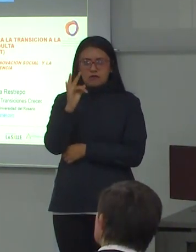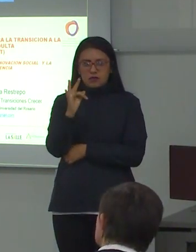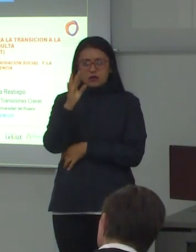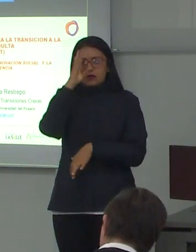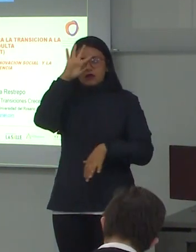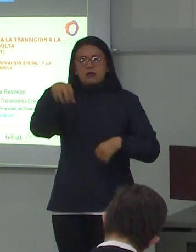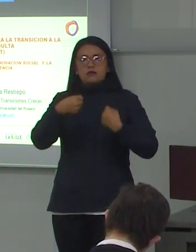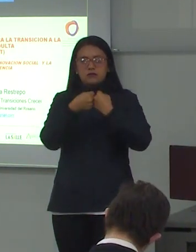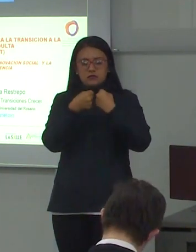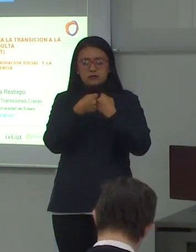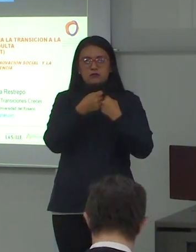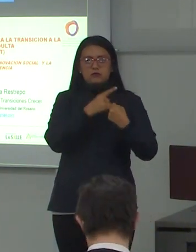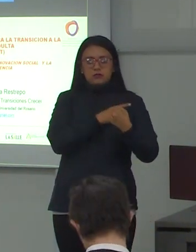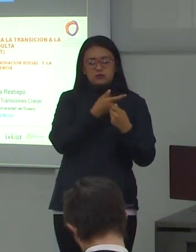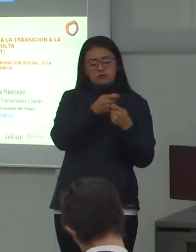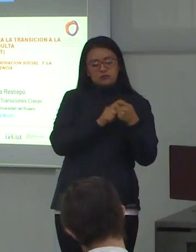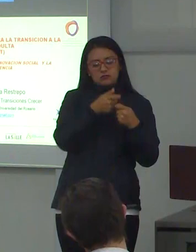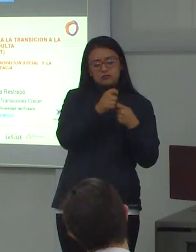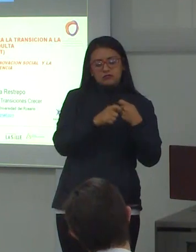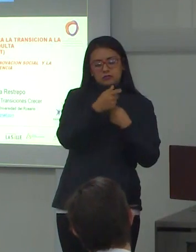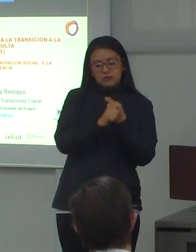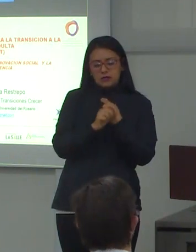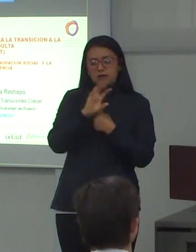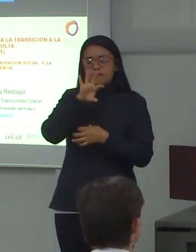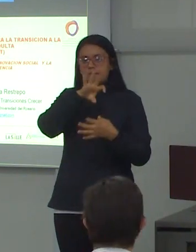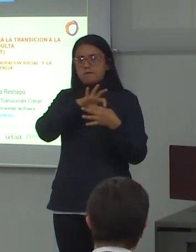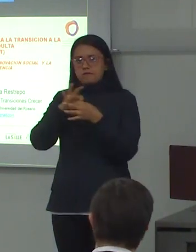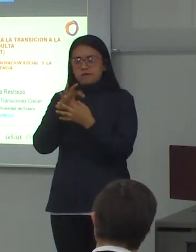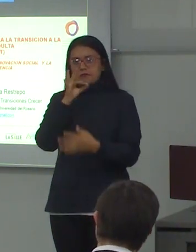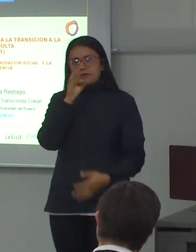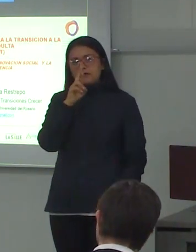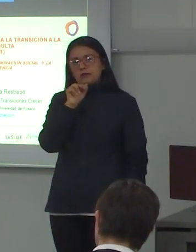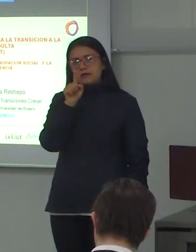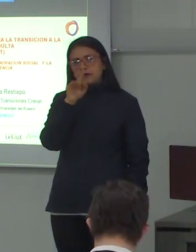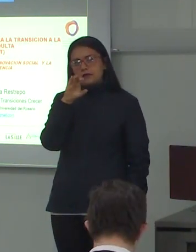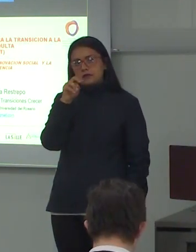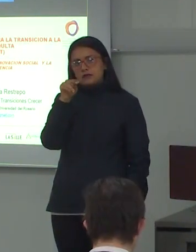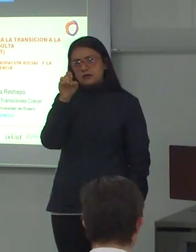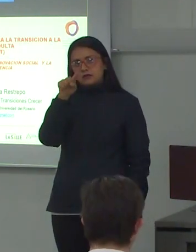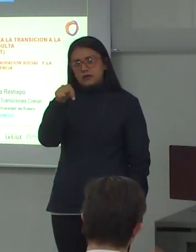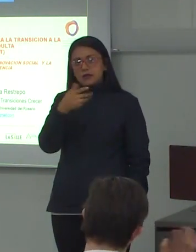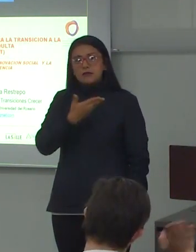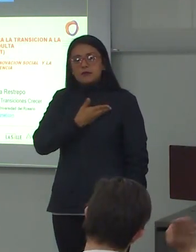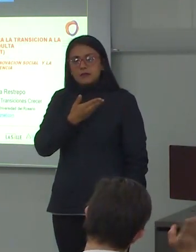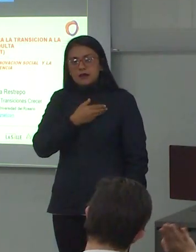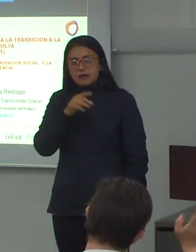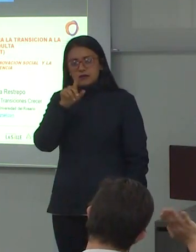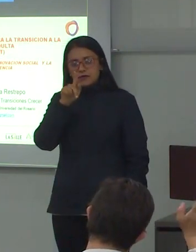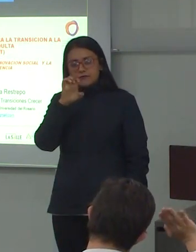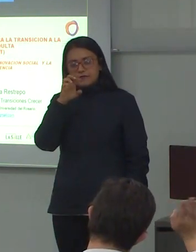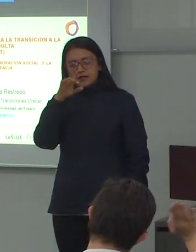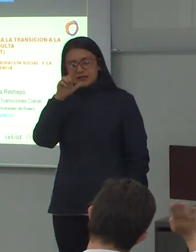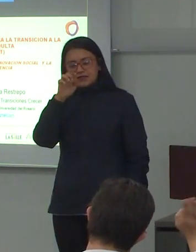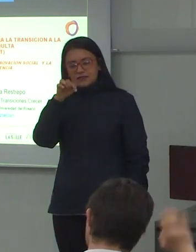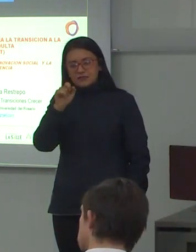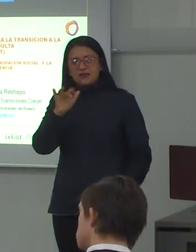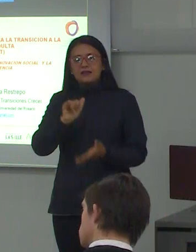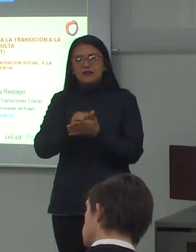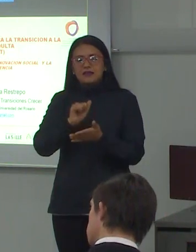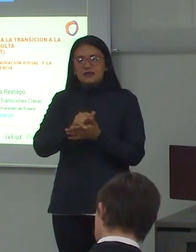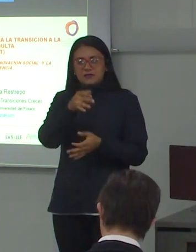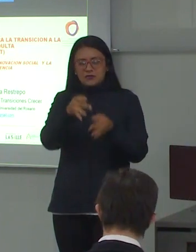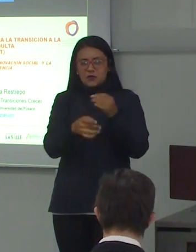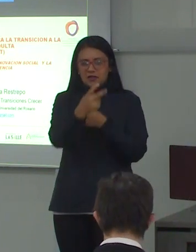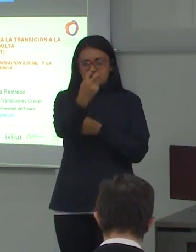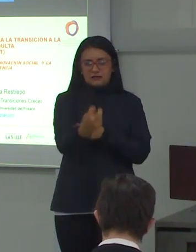una alianza entre la Universidad del Rosario y Transiciones. Es madre de Felipe, joven de 24 años, nuestro juez